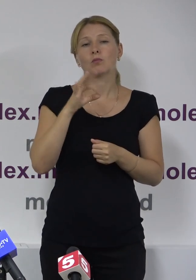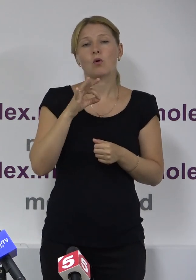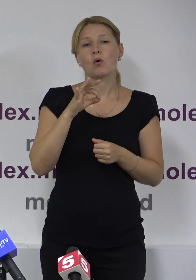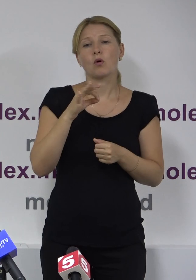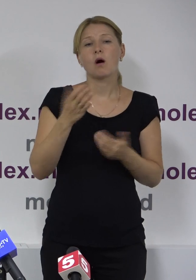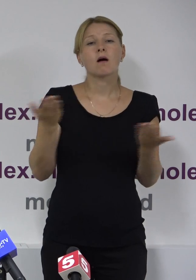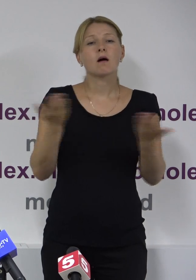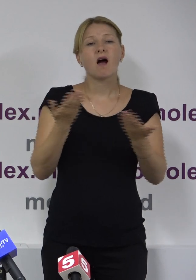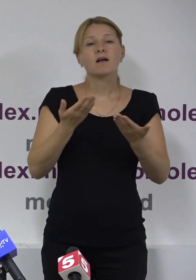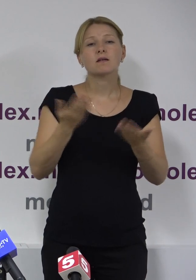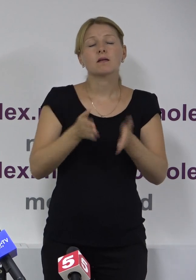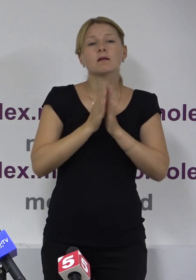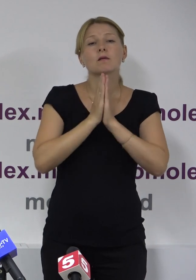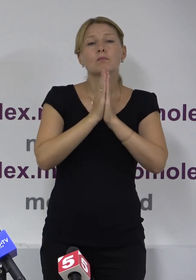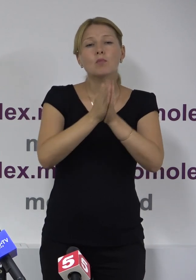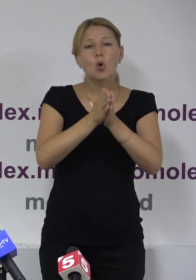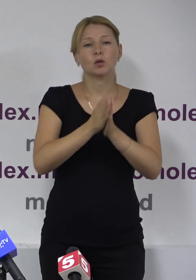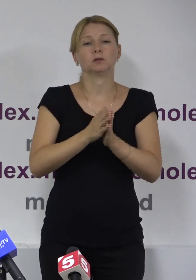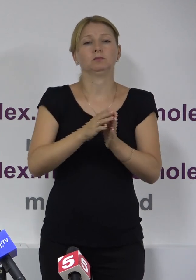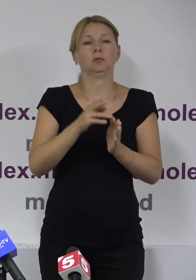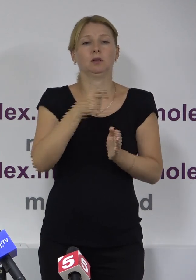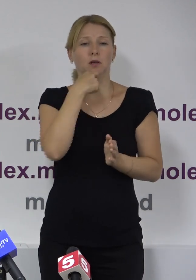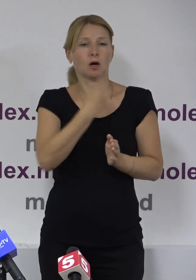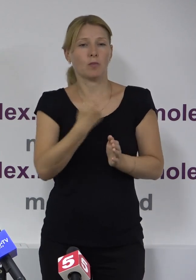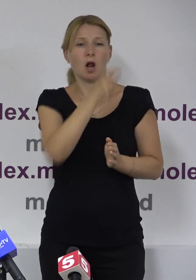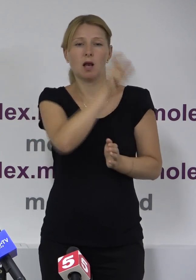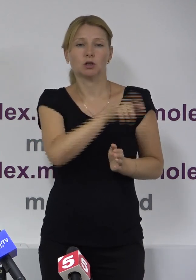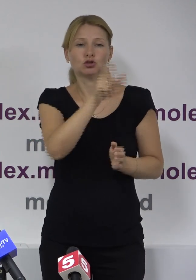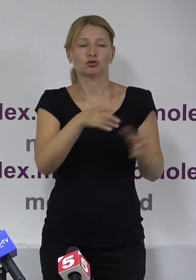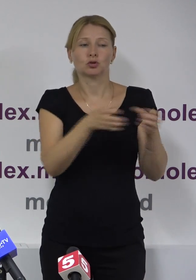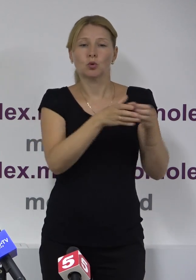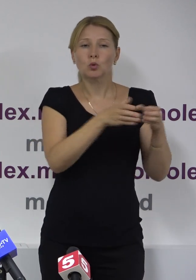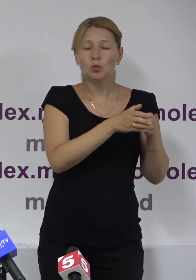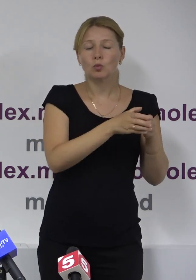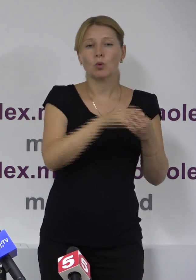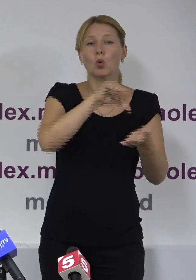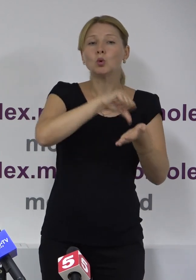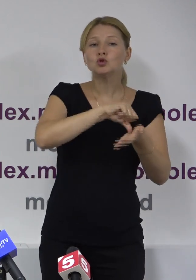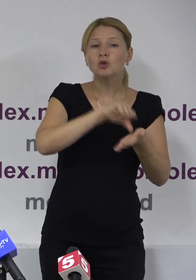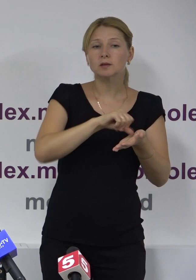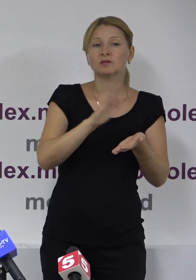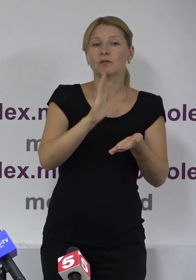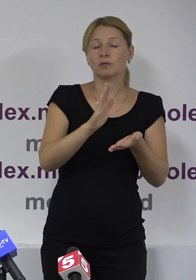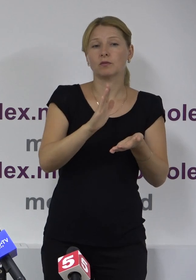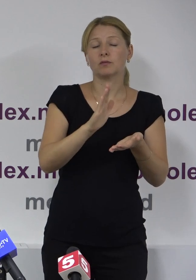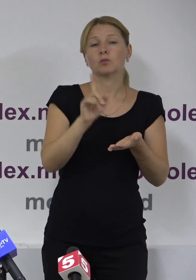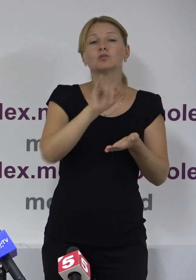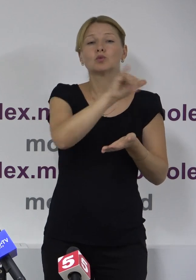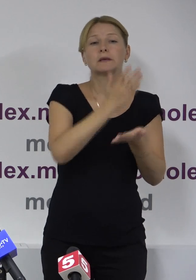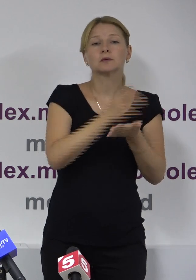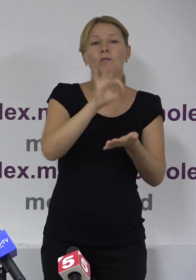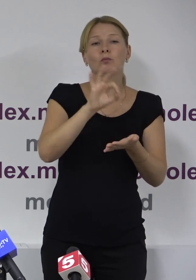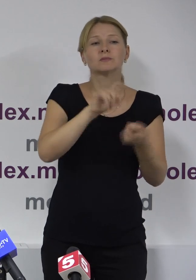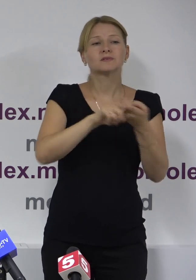cerința stabilită față de candidații pentru alegerile prezidențiale de a avea studii superioare, ceea